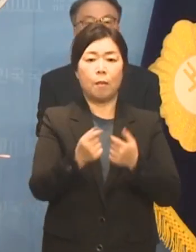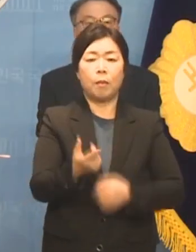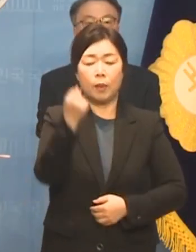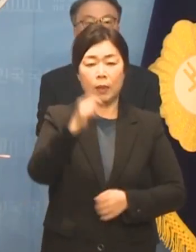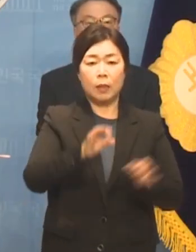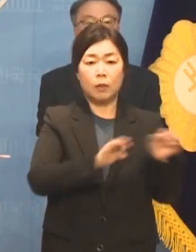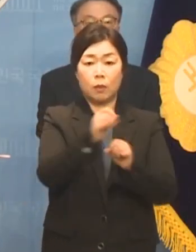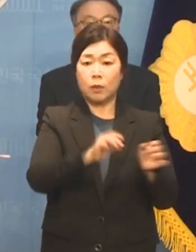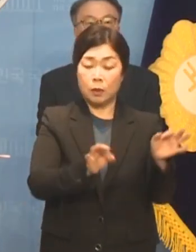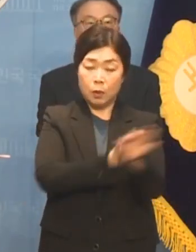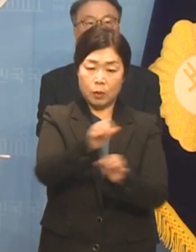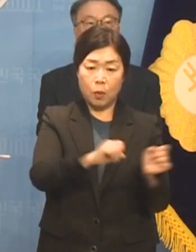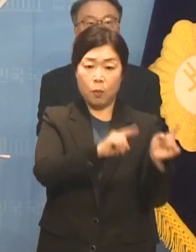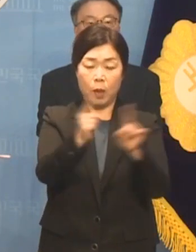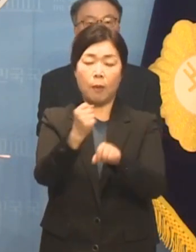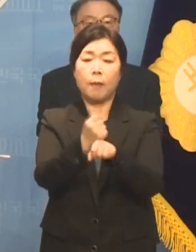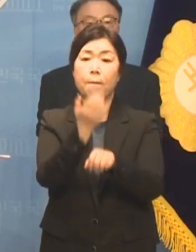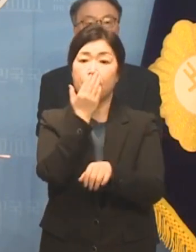회복도 가능할 것입니다.